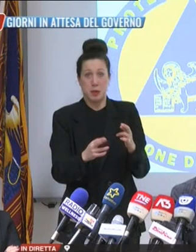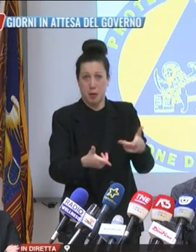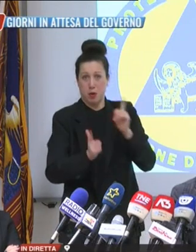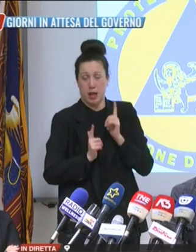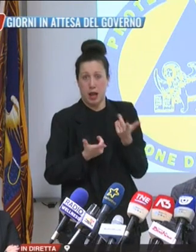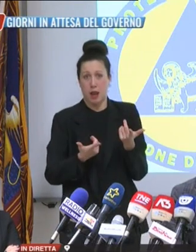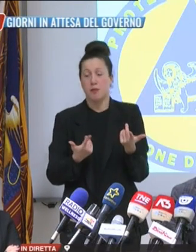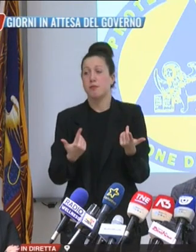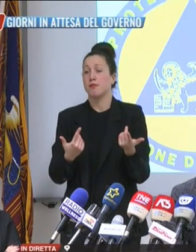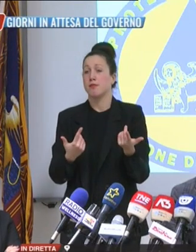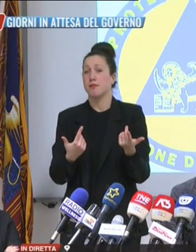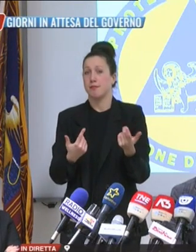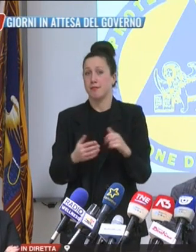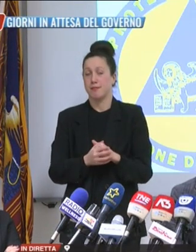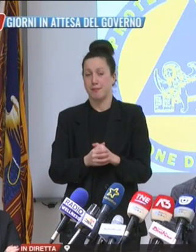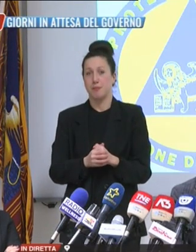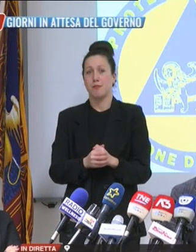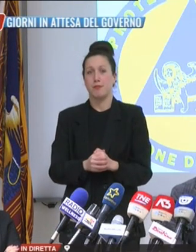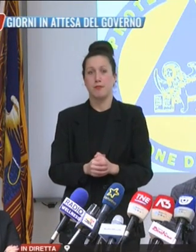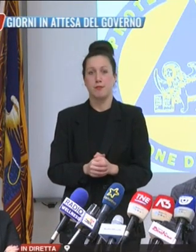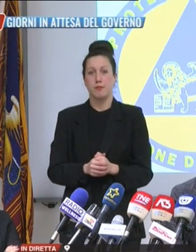Auguriamocelo. Non metteteli vinti la provvidenza.